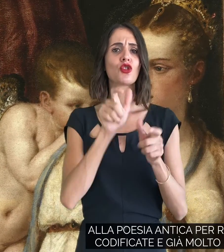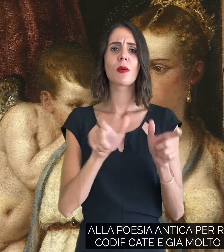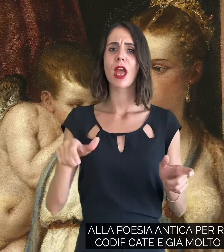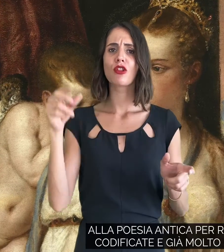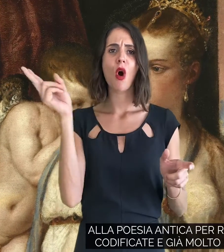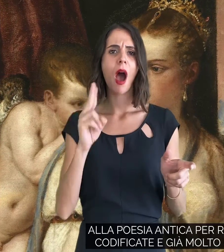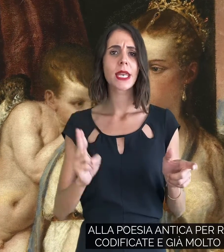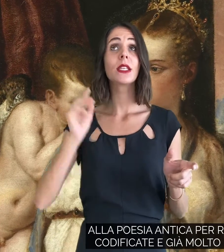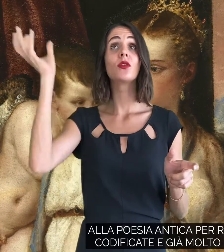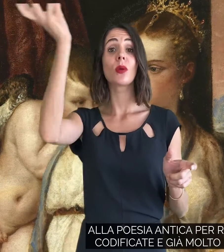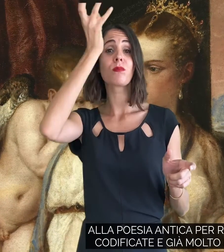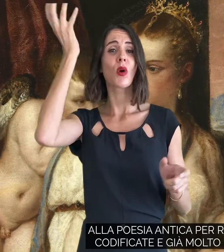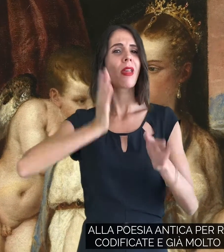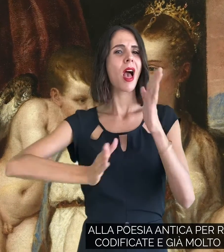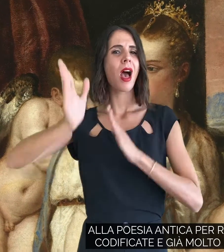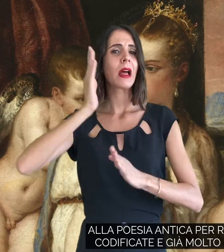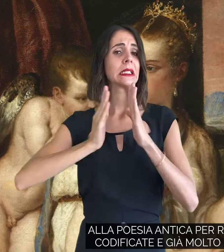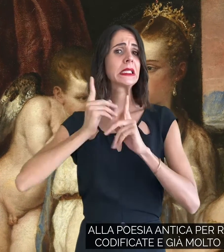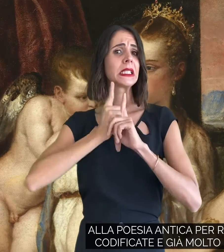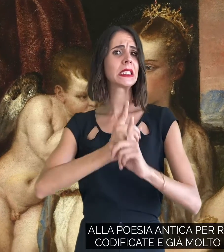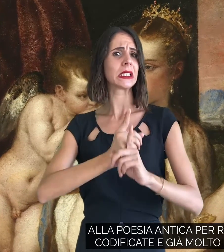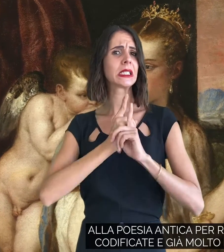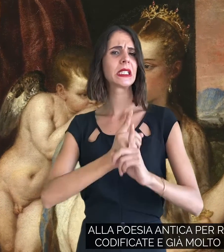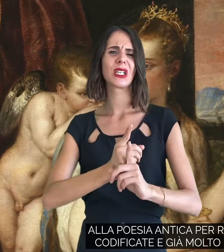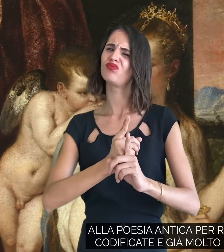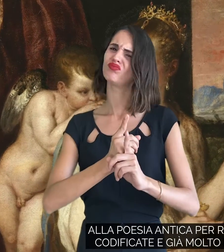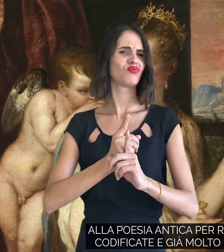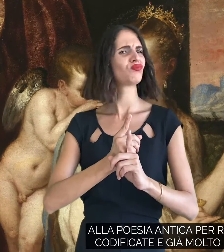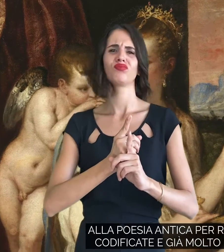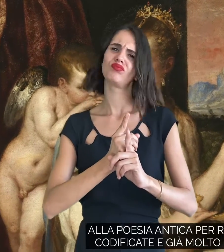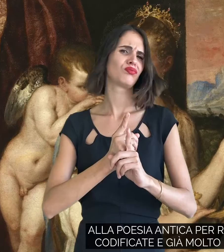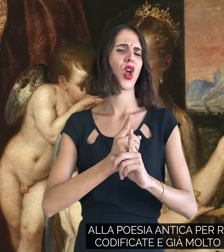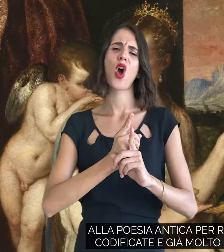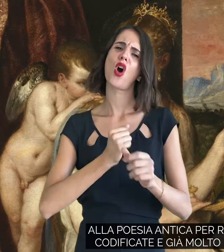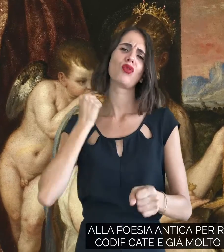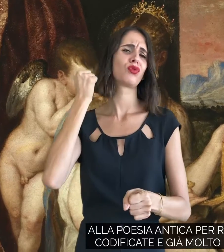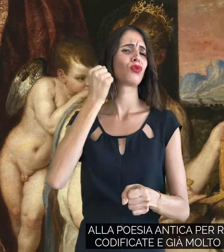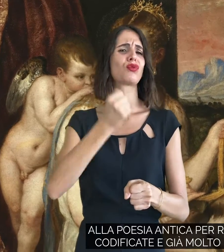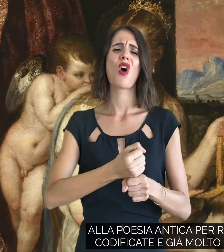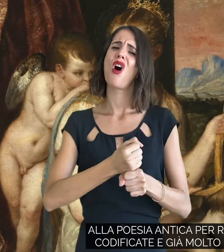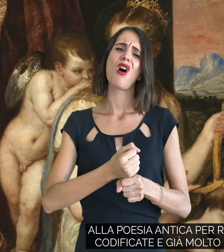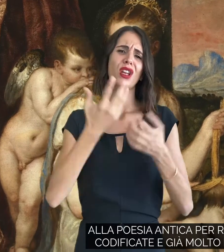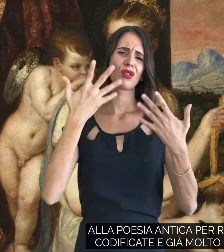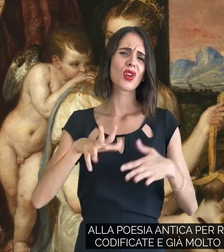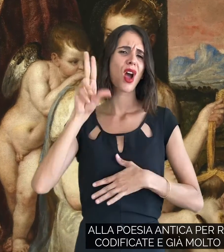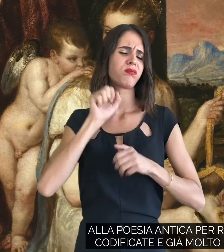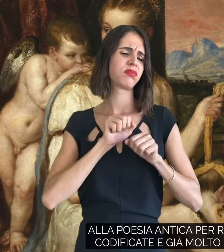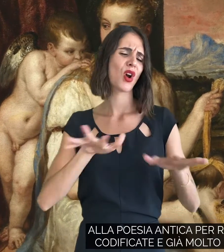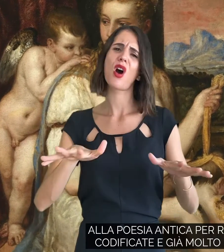poesia antica per raccontare queste storie codificate e già molto diffuse. A volte i